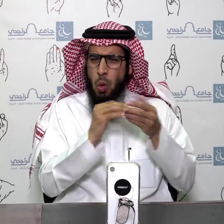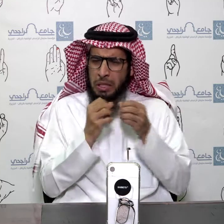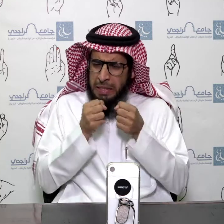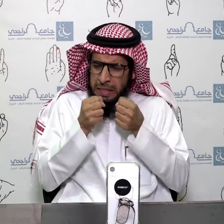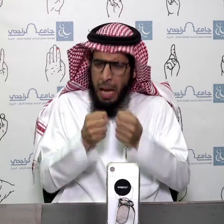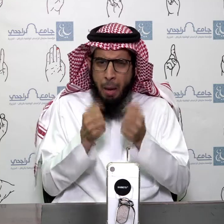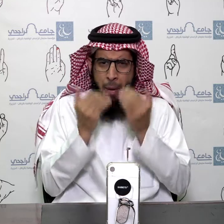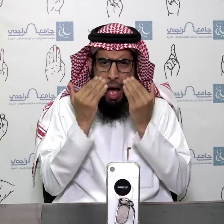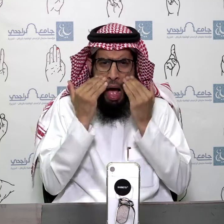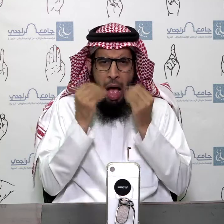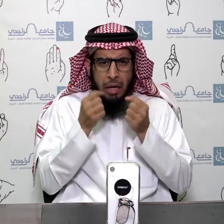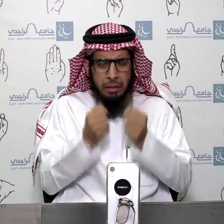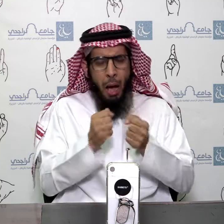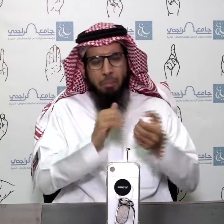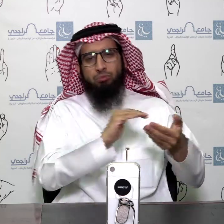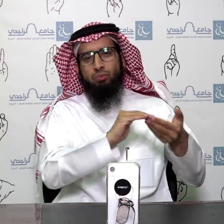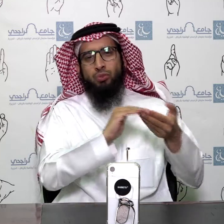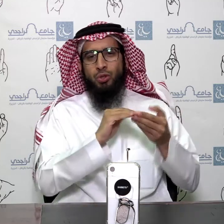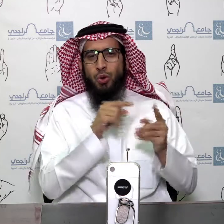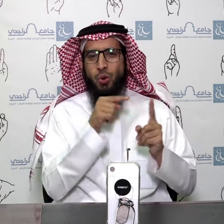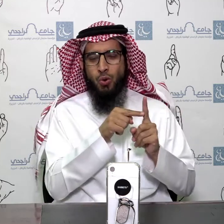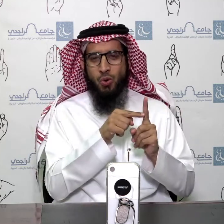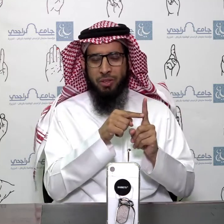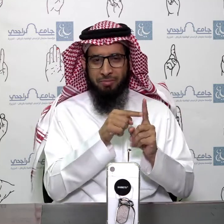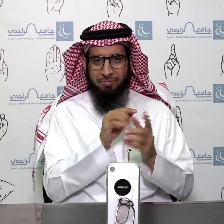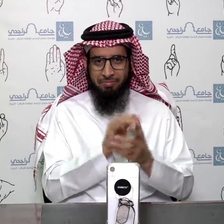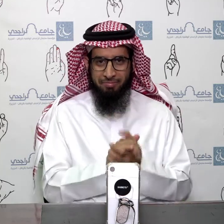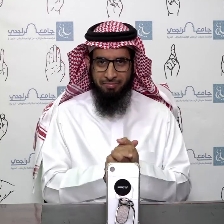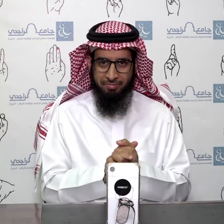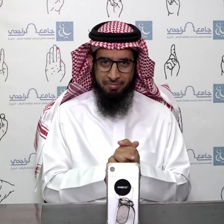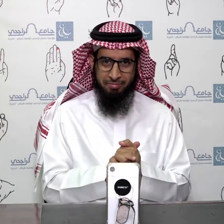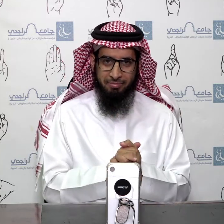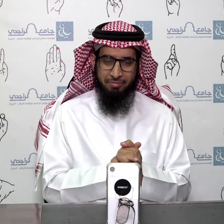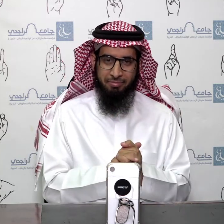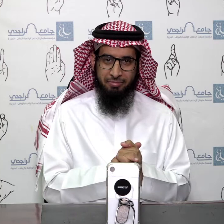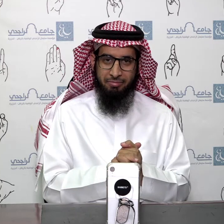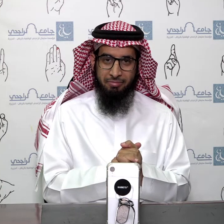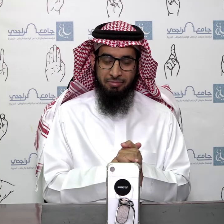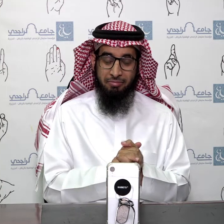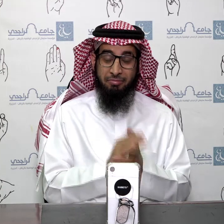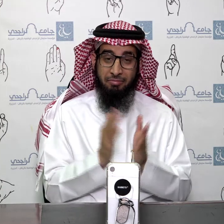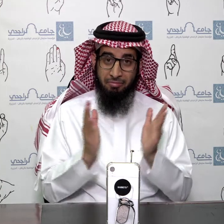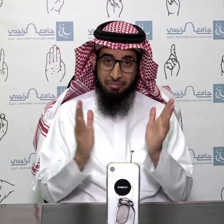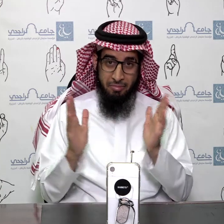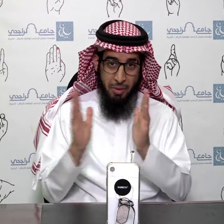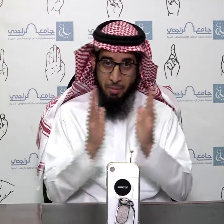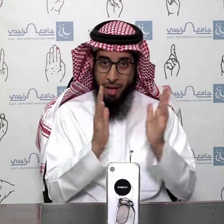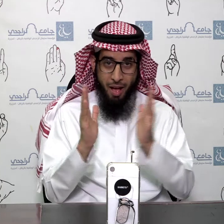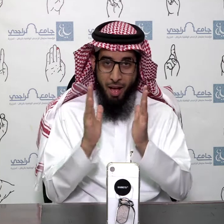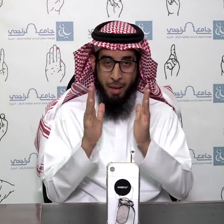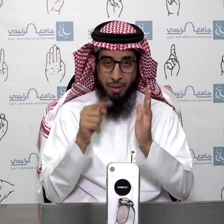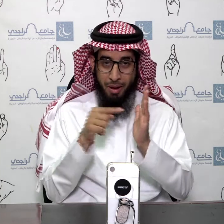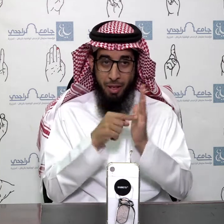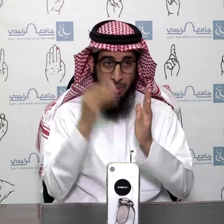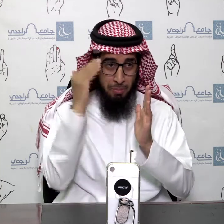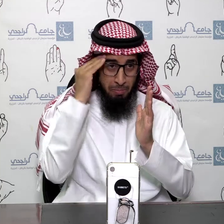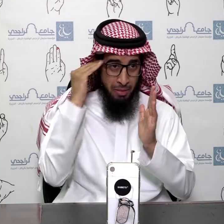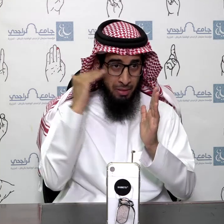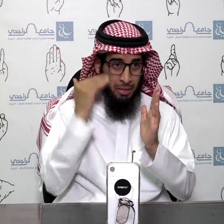وأضيق المواقف. وبالمقابل فالأخ عز الأخت، وحصنها